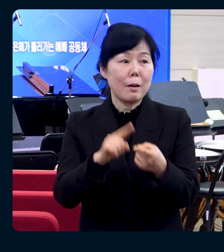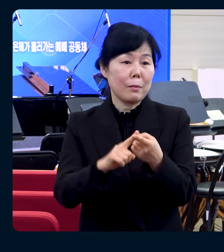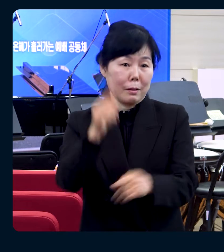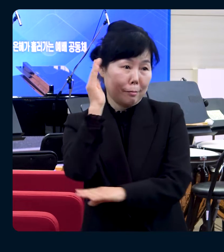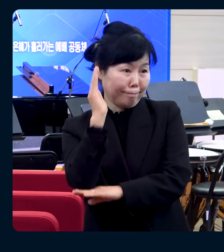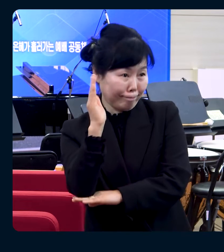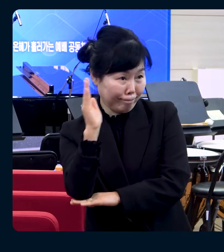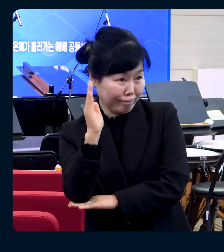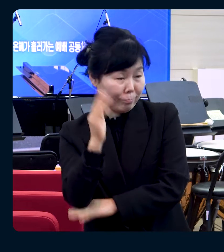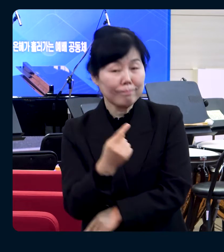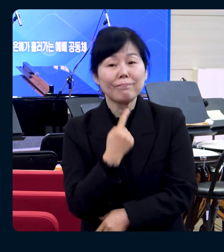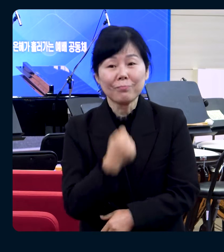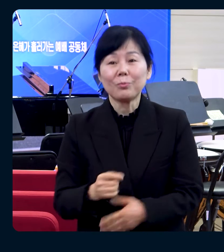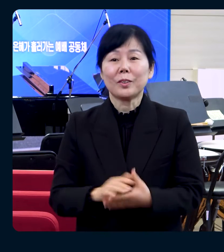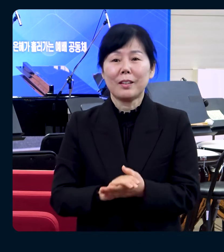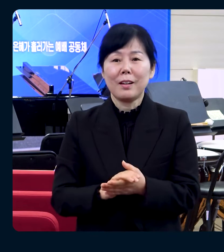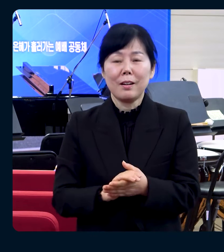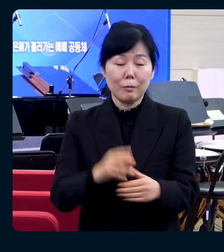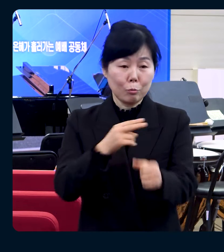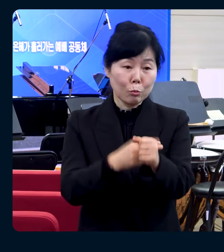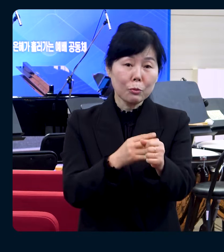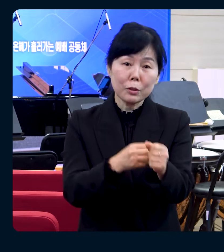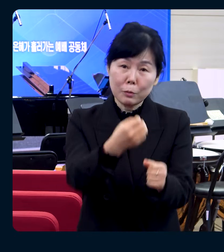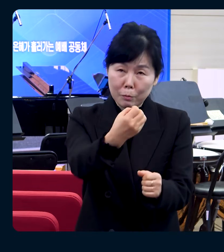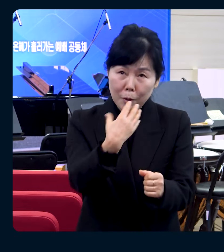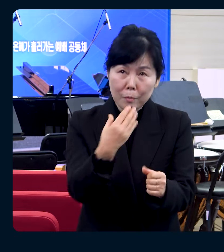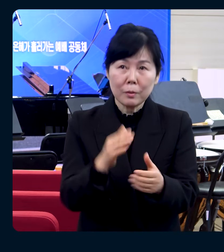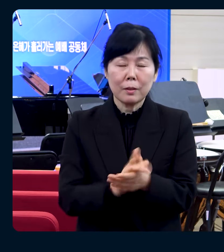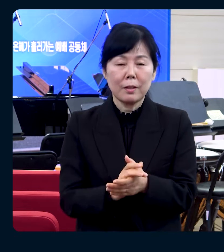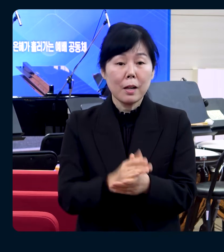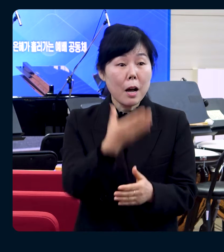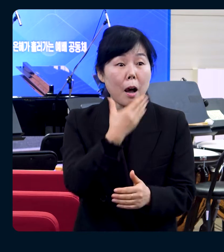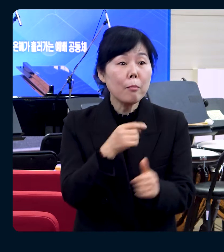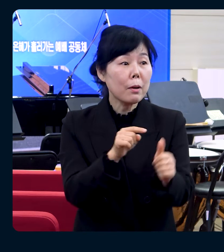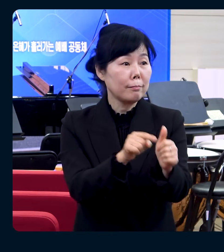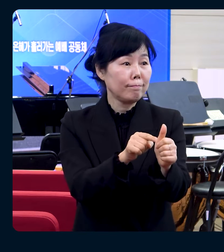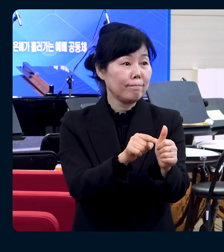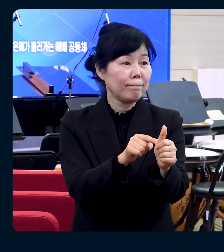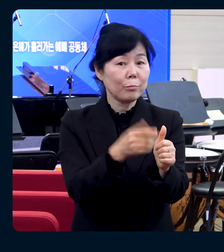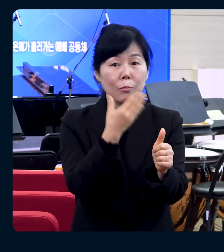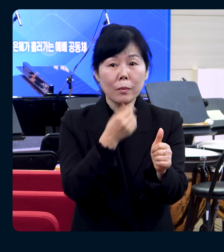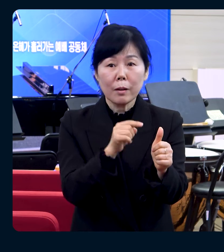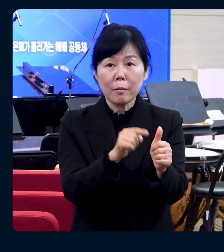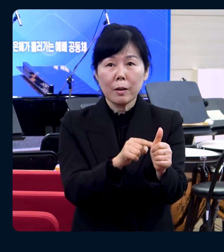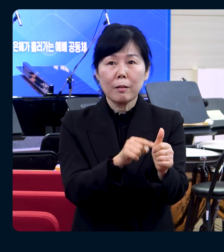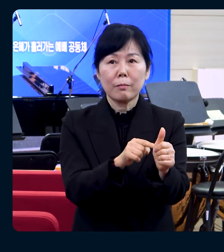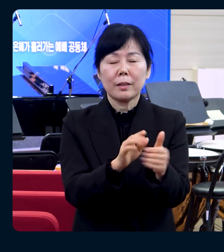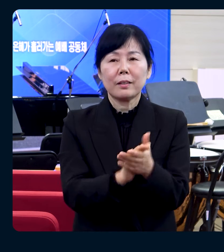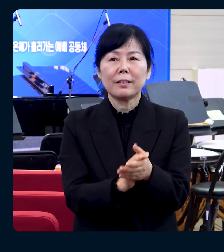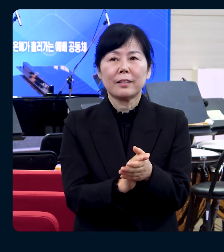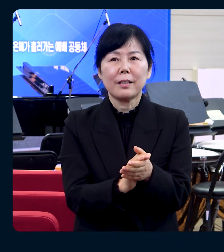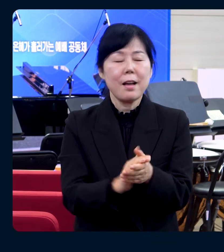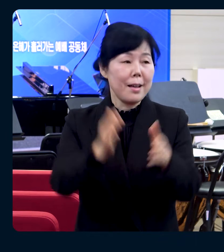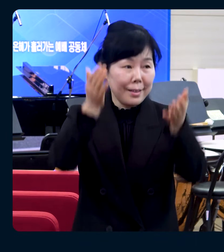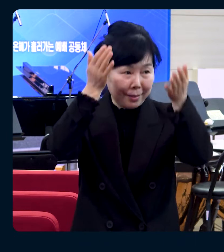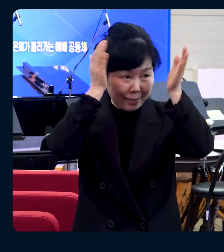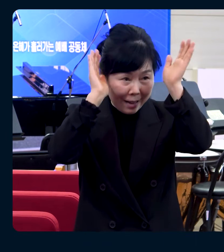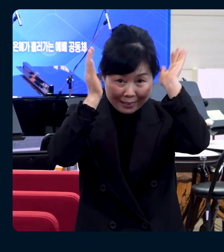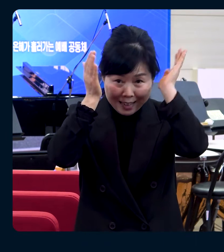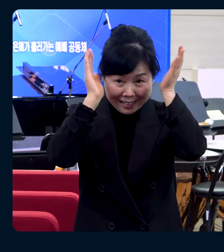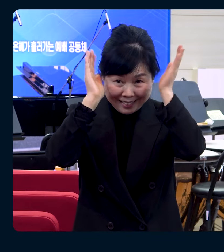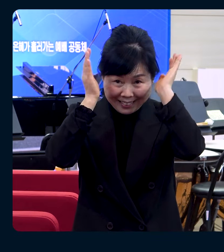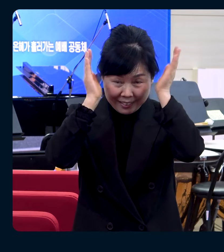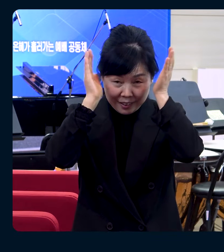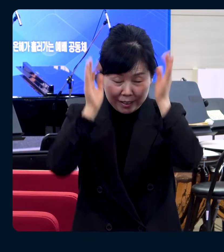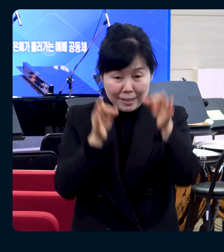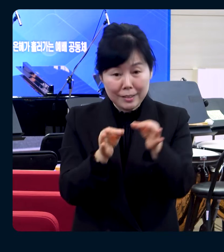들으면서 교수님이 이런 얘기를 하시더라고요. 아브라함이 덩키 캐러반, 그러니까